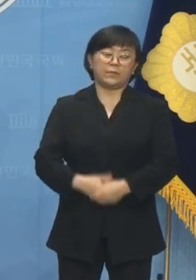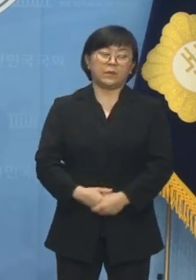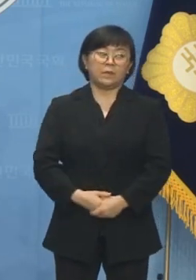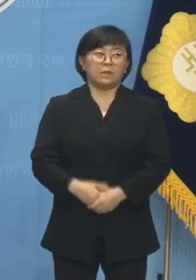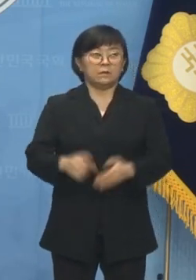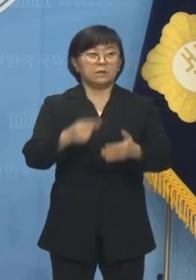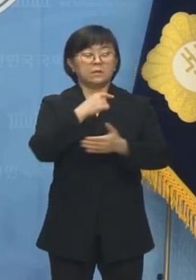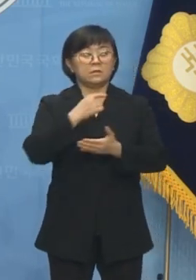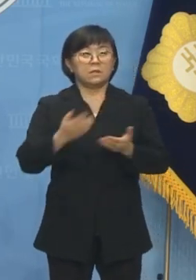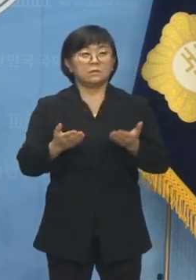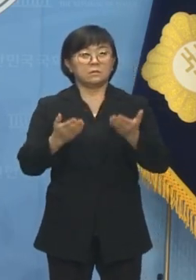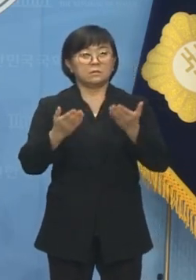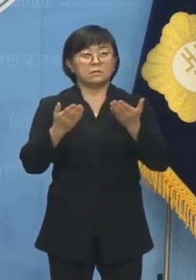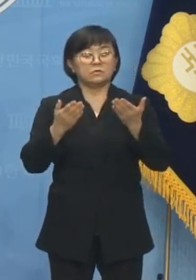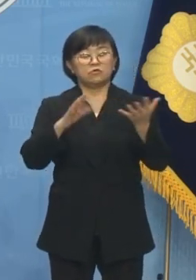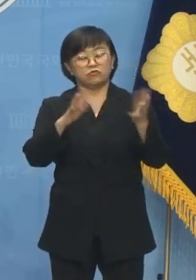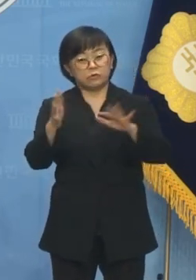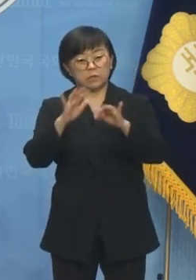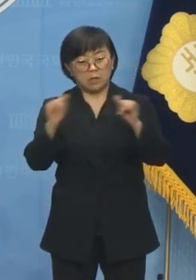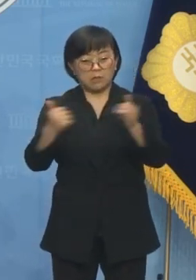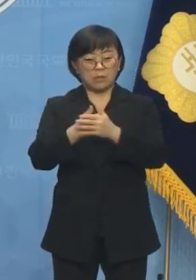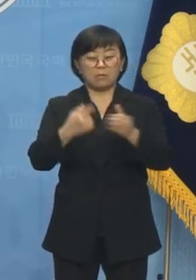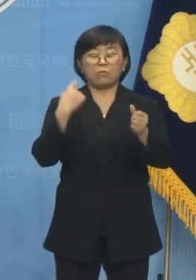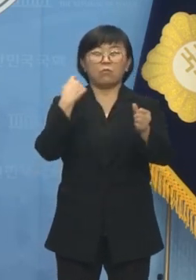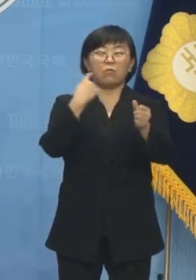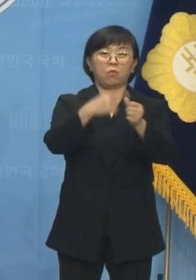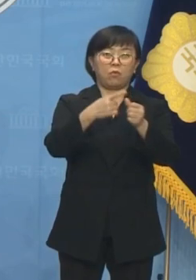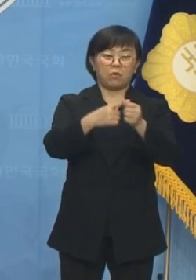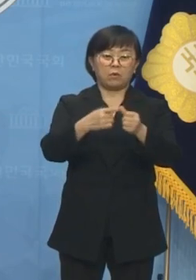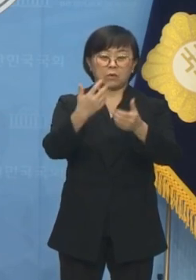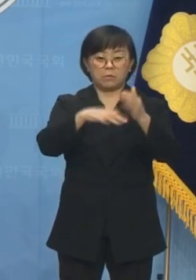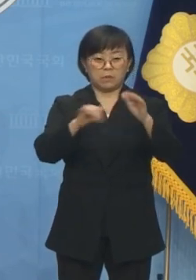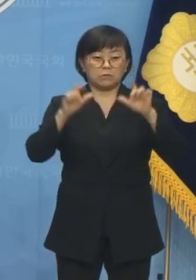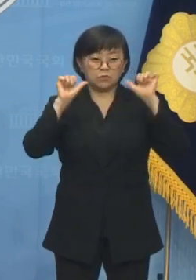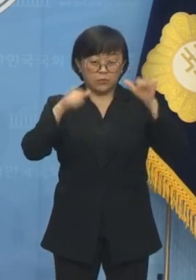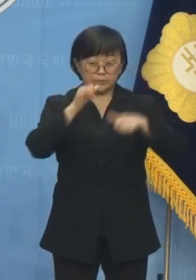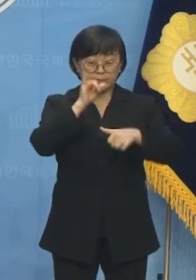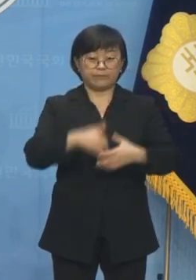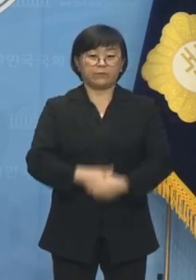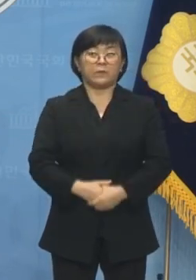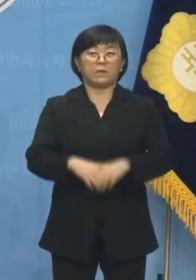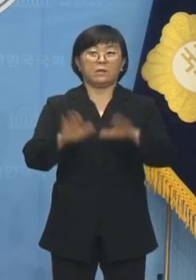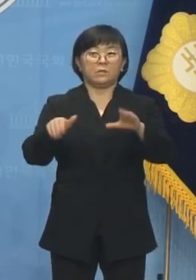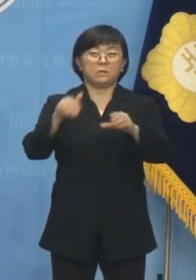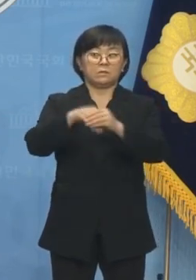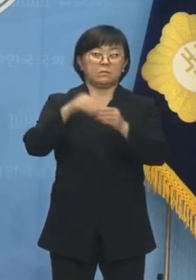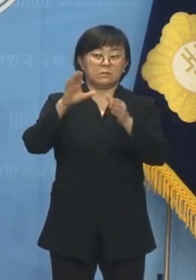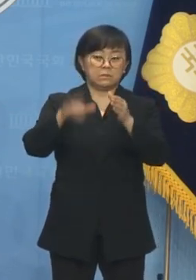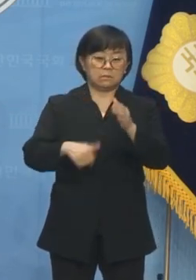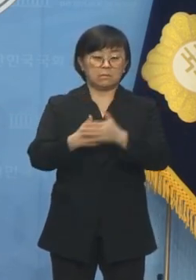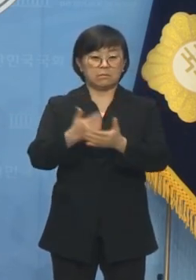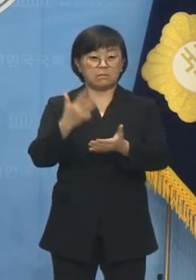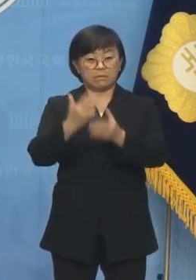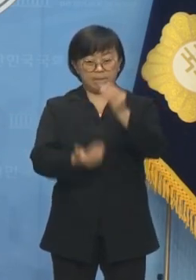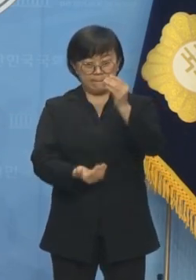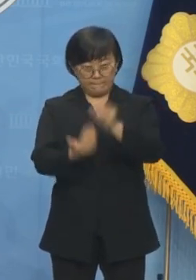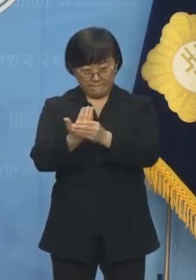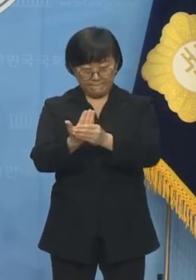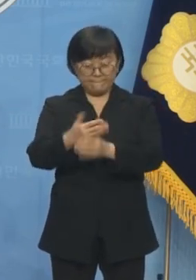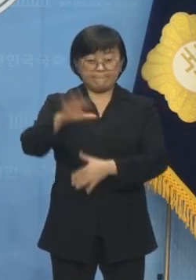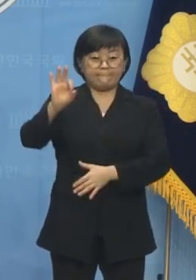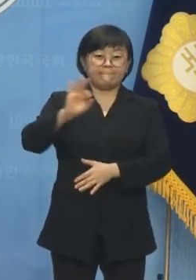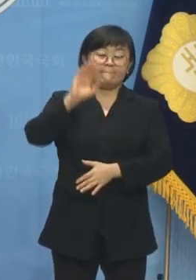희생자들을 모욕하고 유가족을 조롱했습니다 이번 총선에서 이태원 참사를